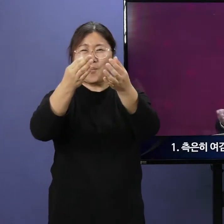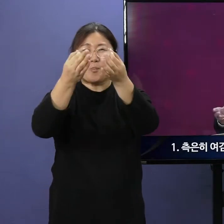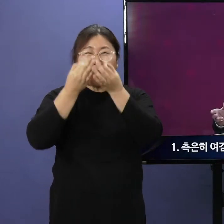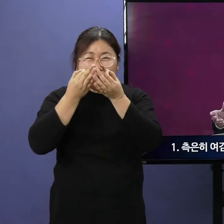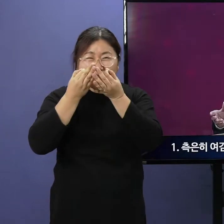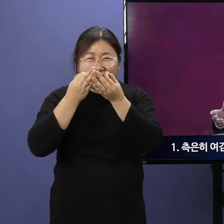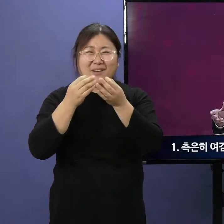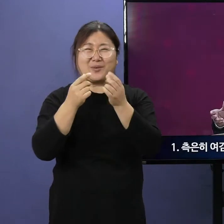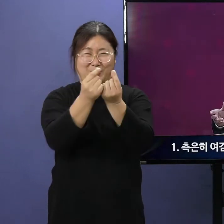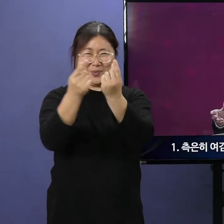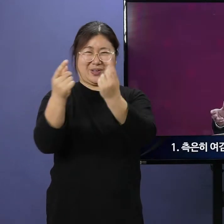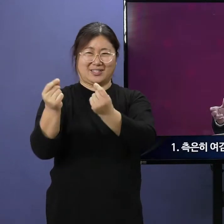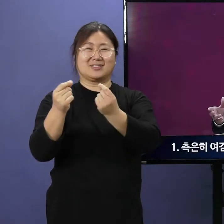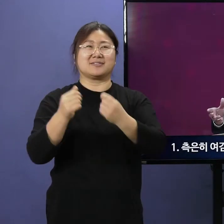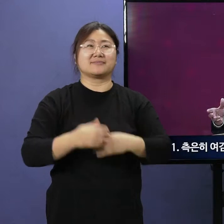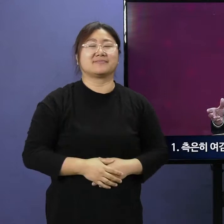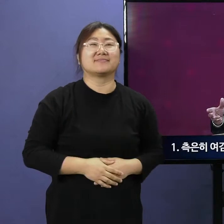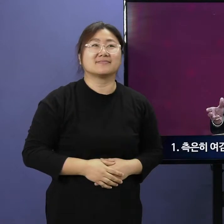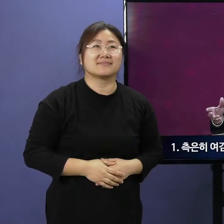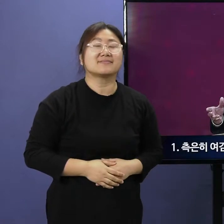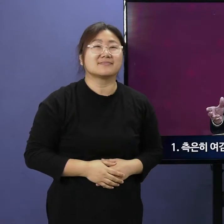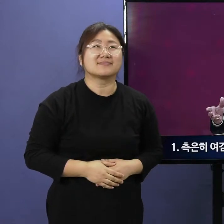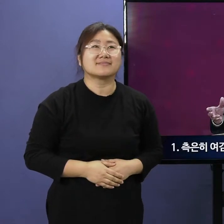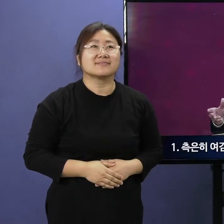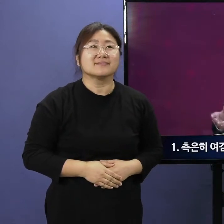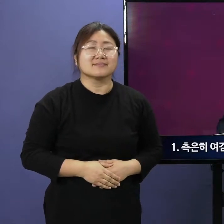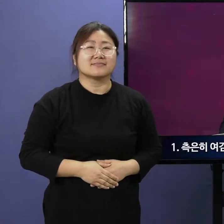말을 할까? 뭐지?